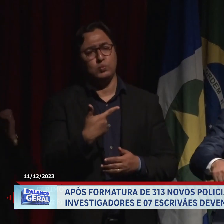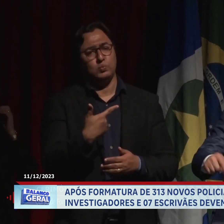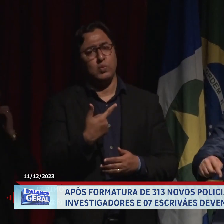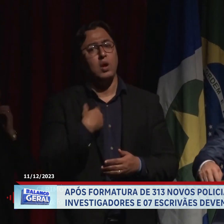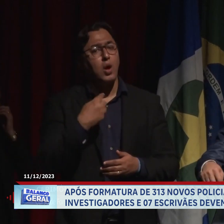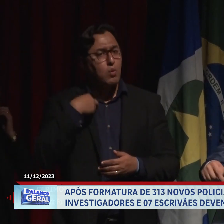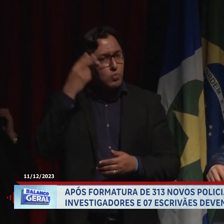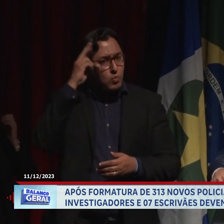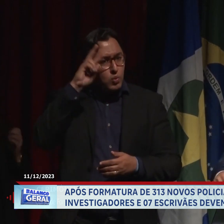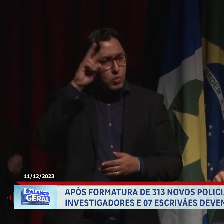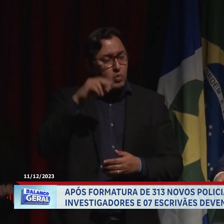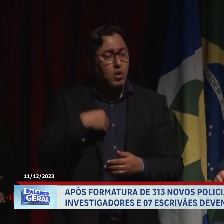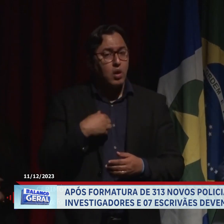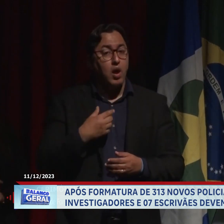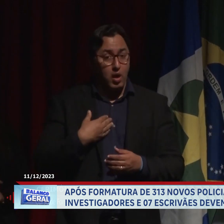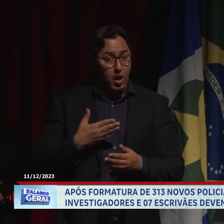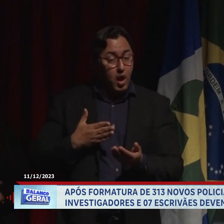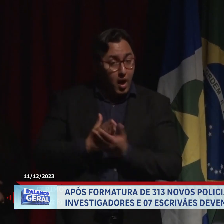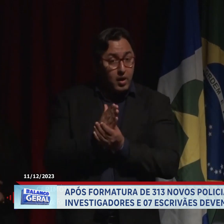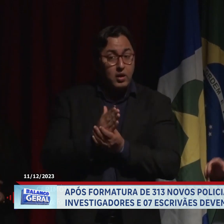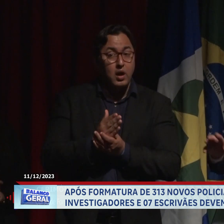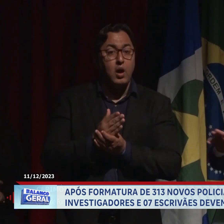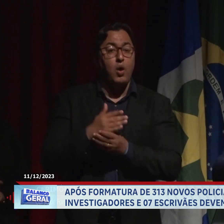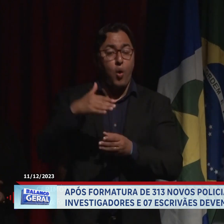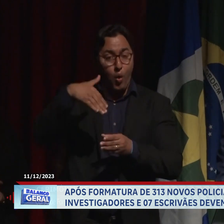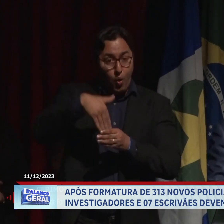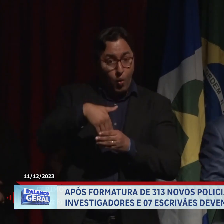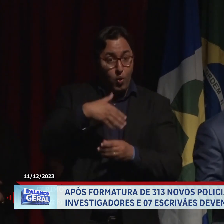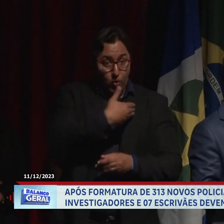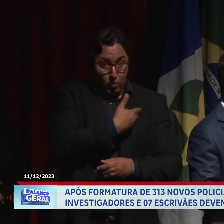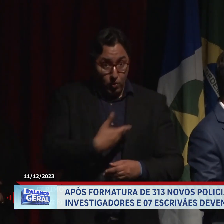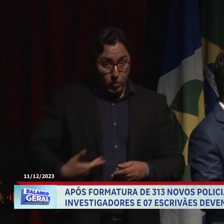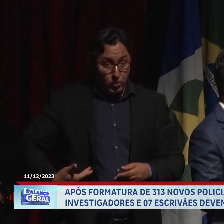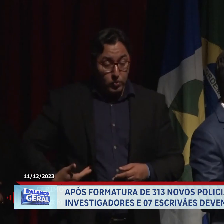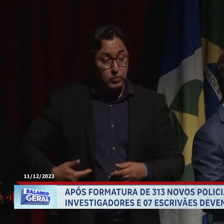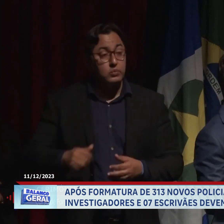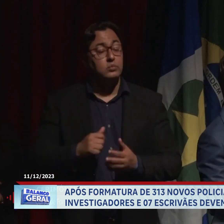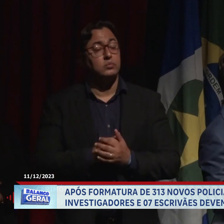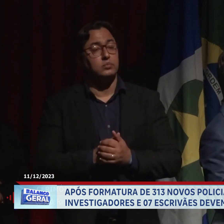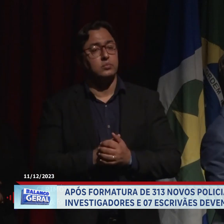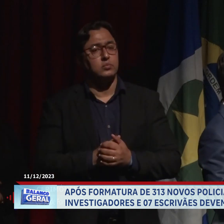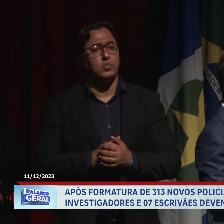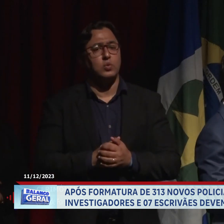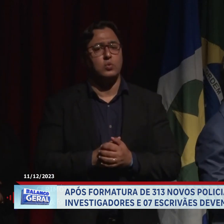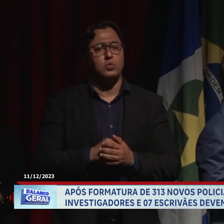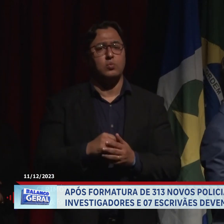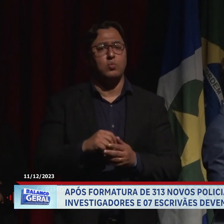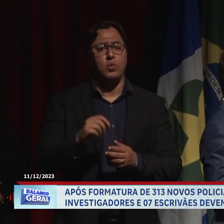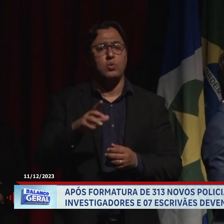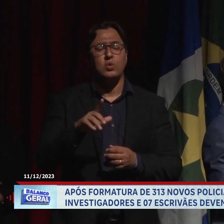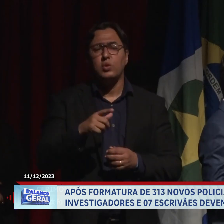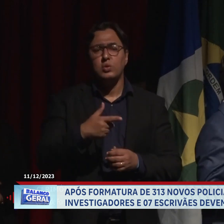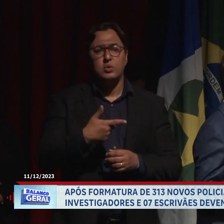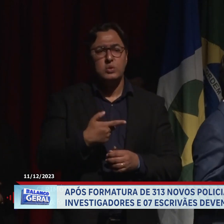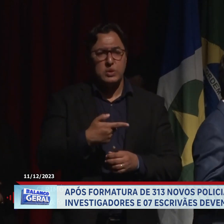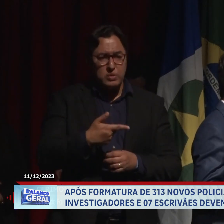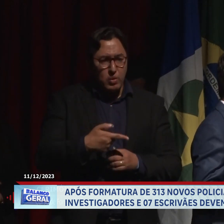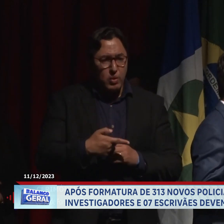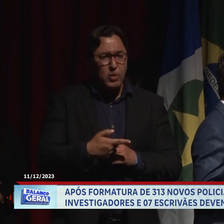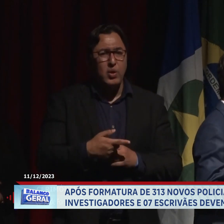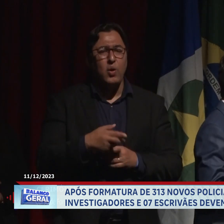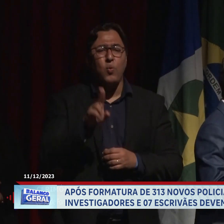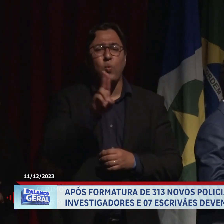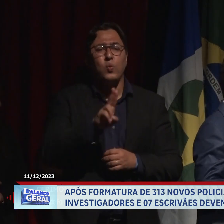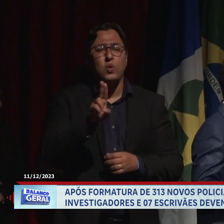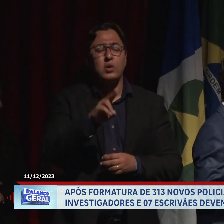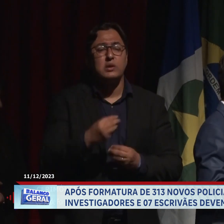lembro quando tornei-me governador em 2019 que nós recebemos pouco mais de cento e poucas pistolas usadas